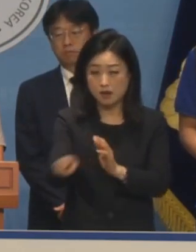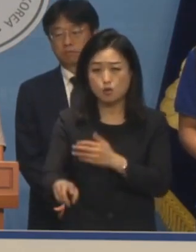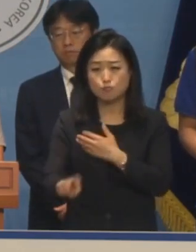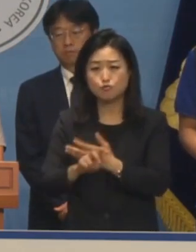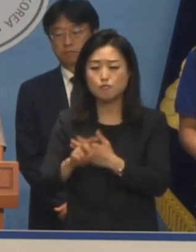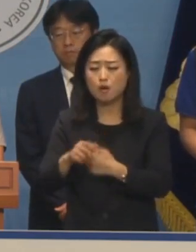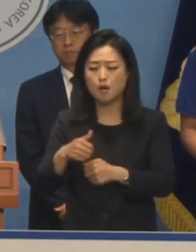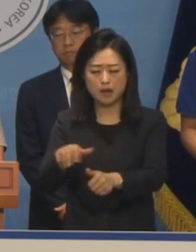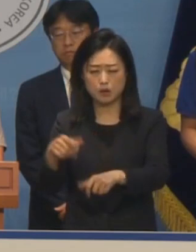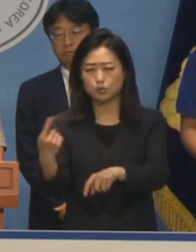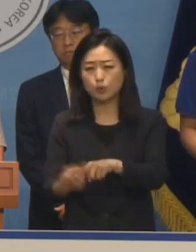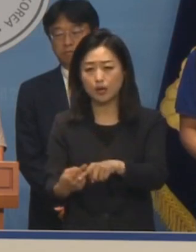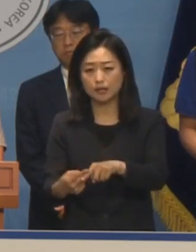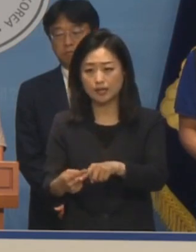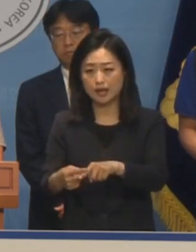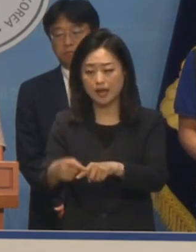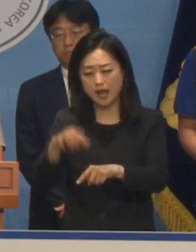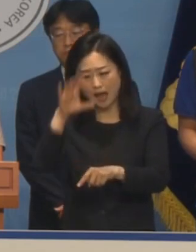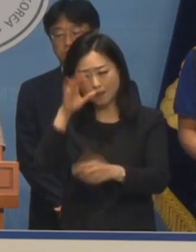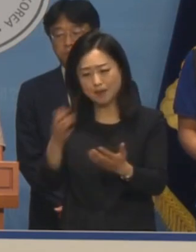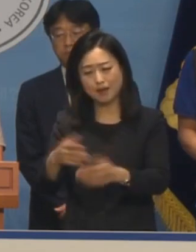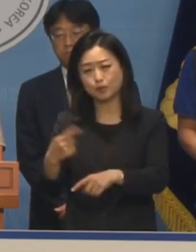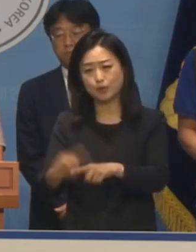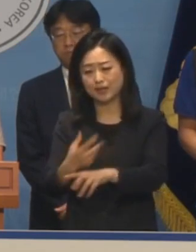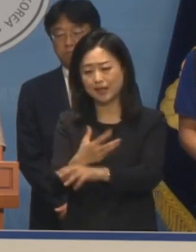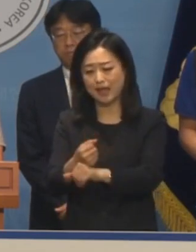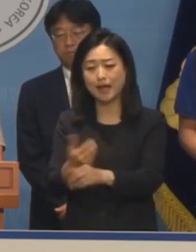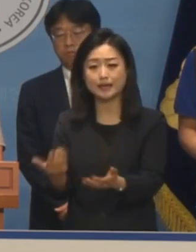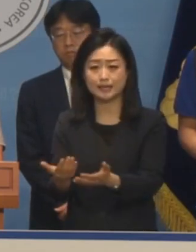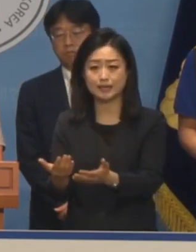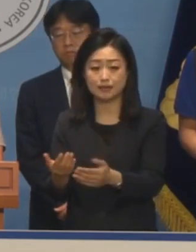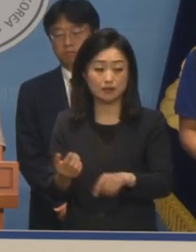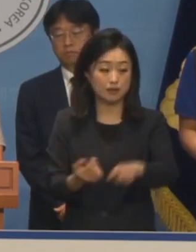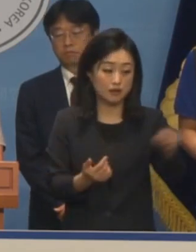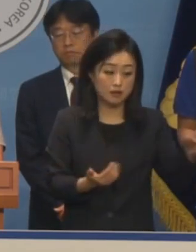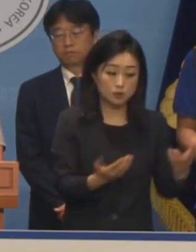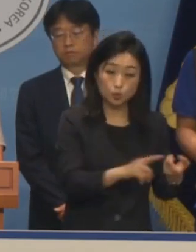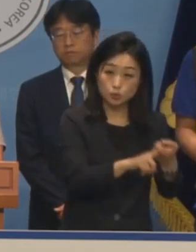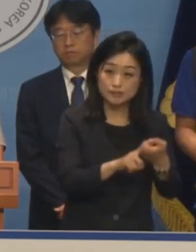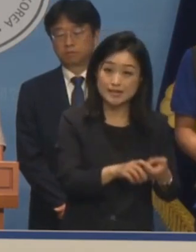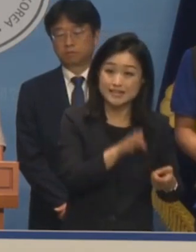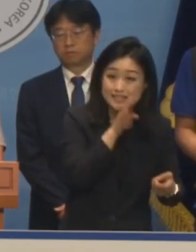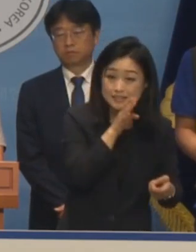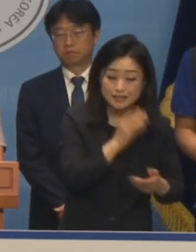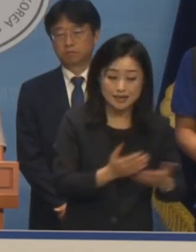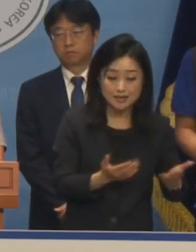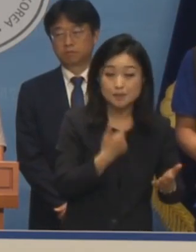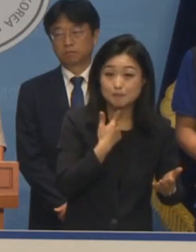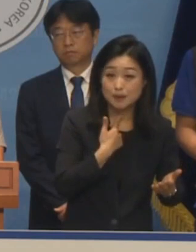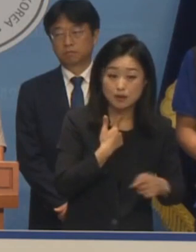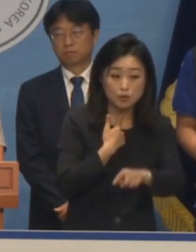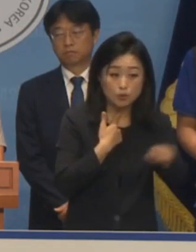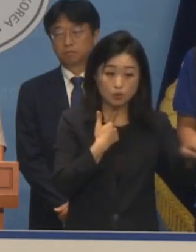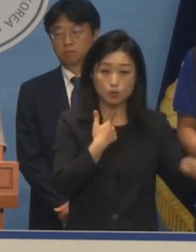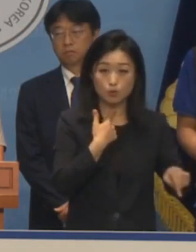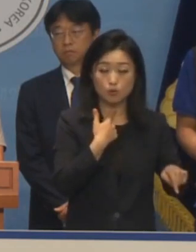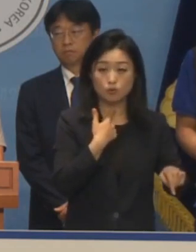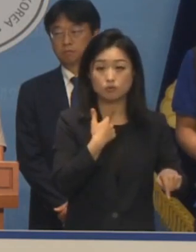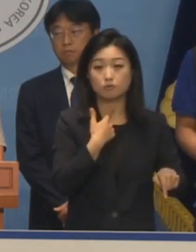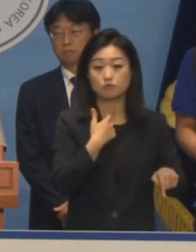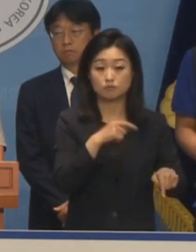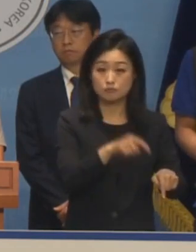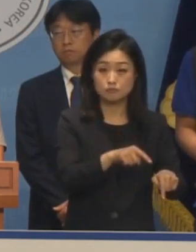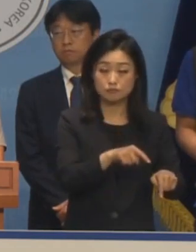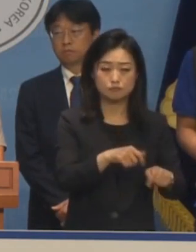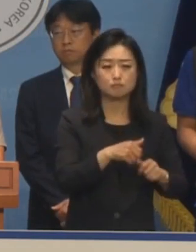변할 수 없는 사실이고 자회사를 거부하고 판결을 기다리는 산화 노동자들이 근무하는 공정도 여전히 불법 파견